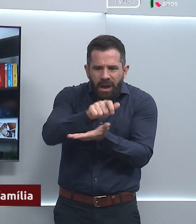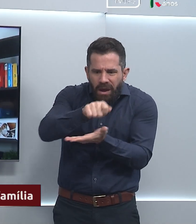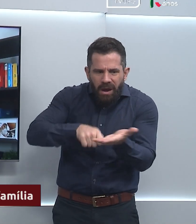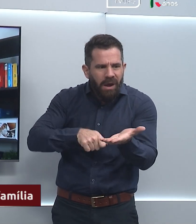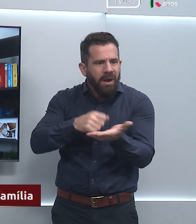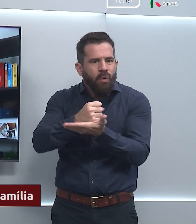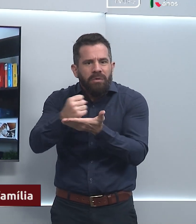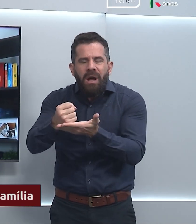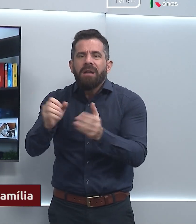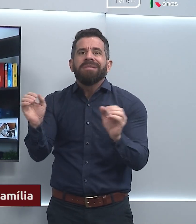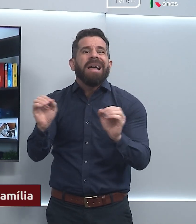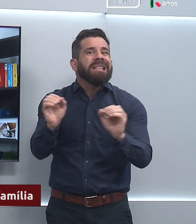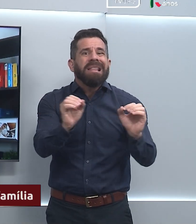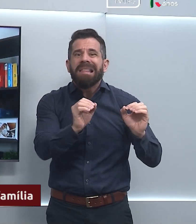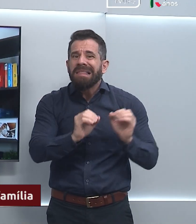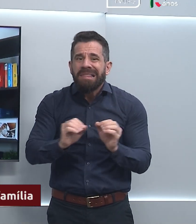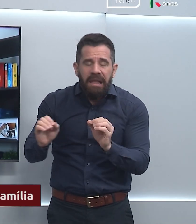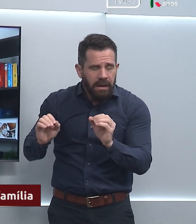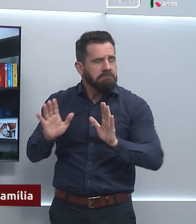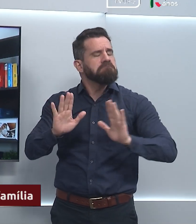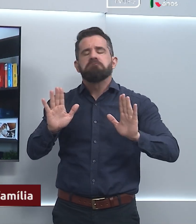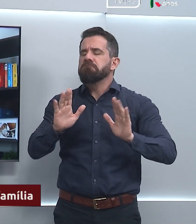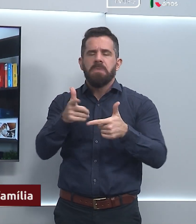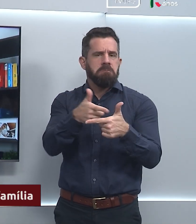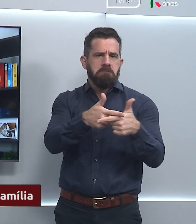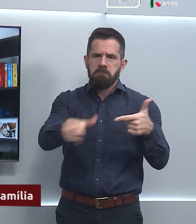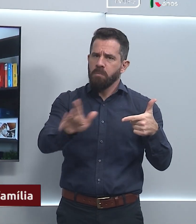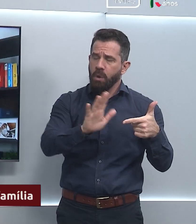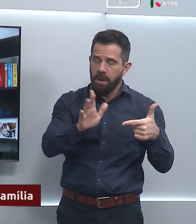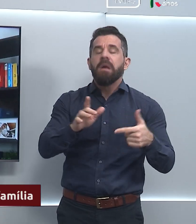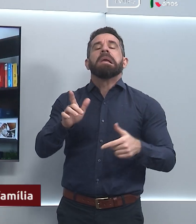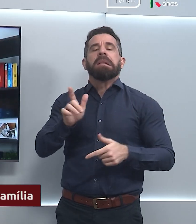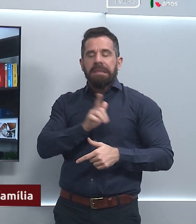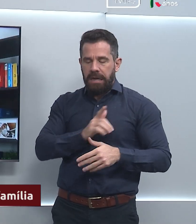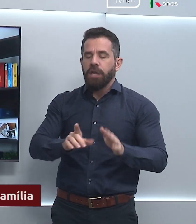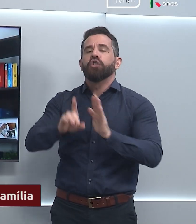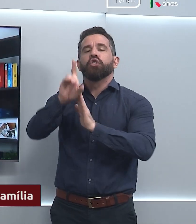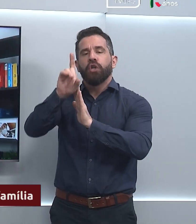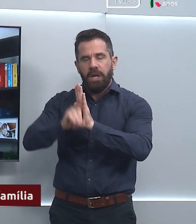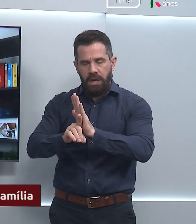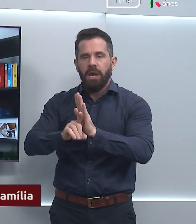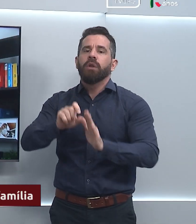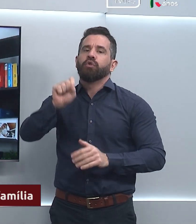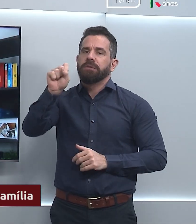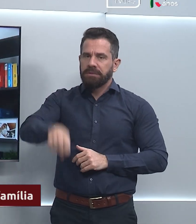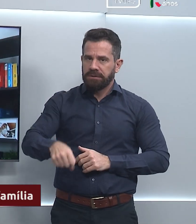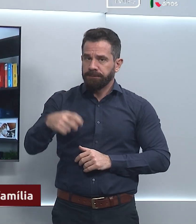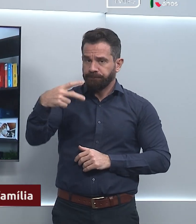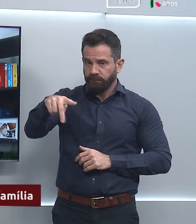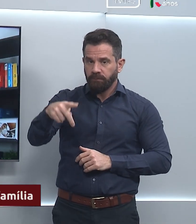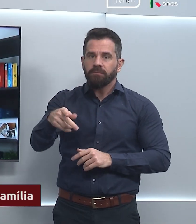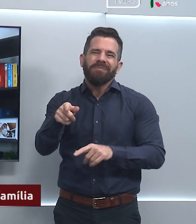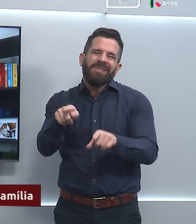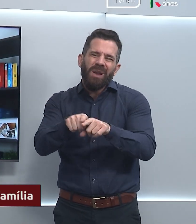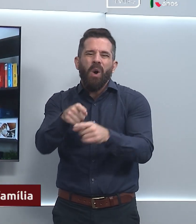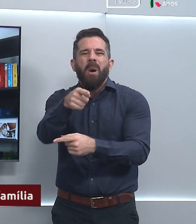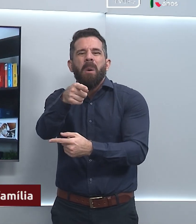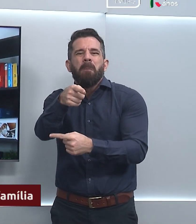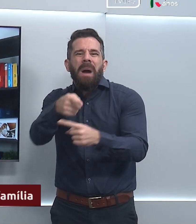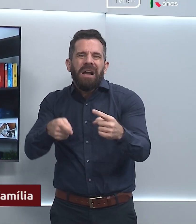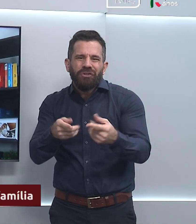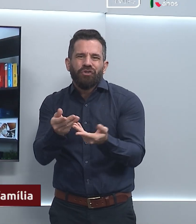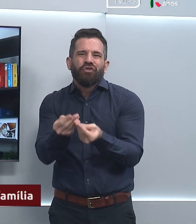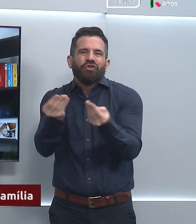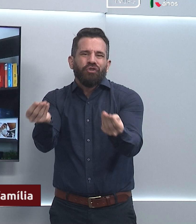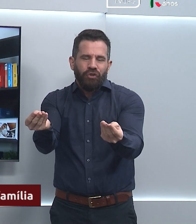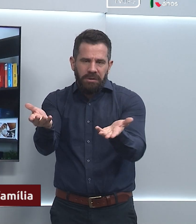contrato ou num acordo pré-nupcial, por exemplo. Então, ela vai ter direito, sim, à partilha e o regime de bens que vai reger essa